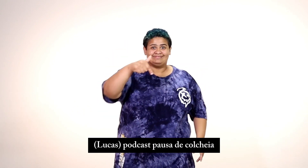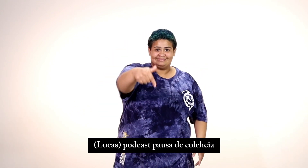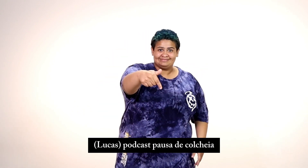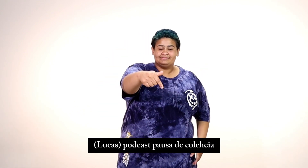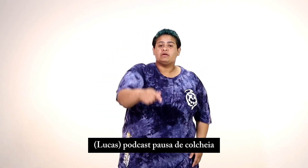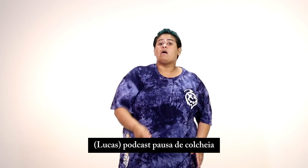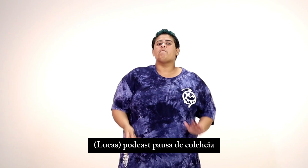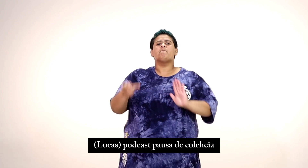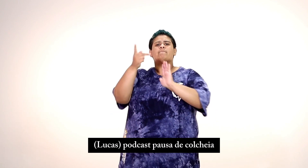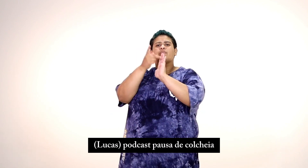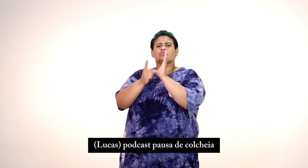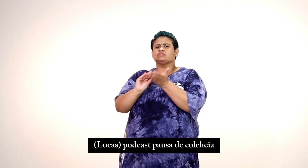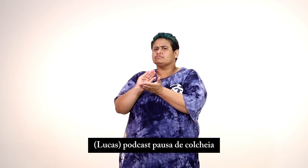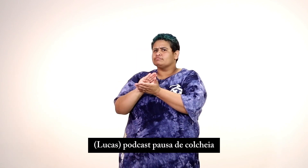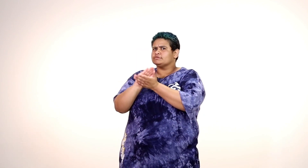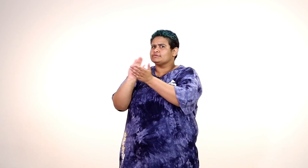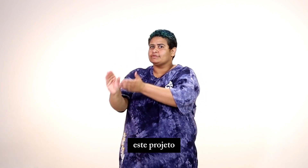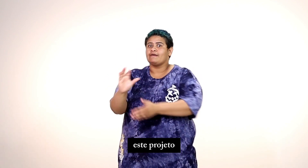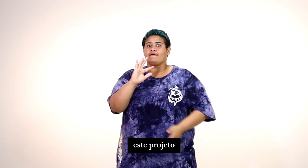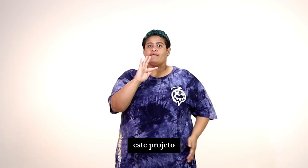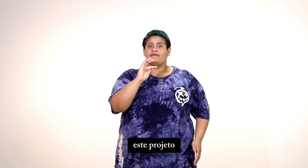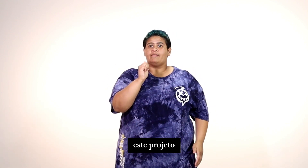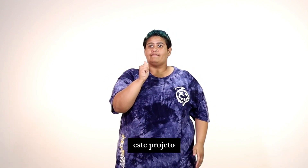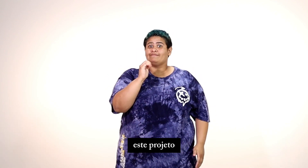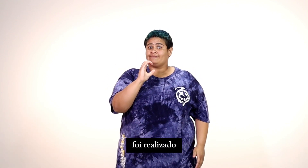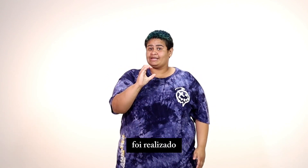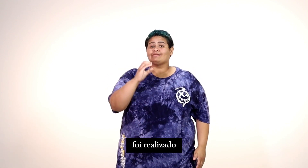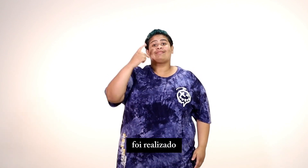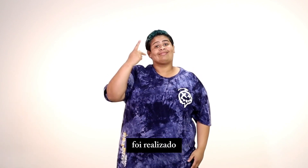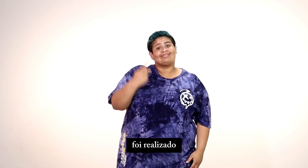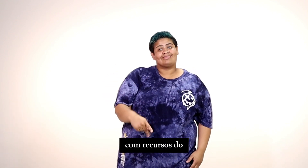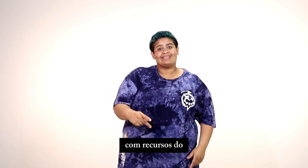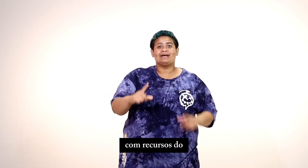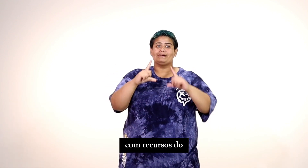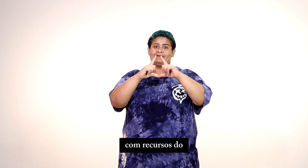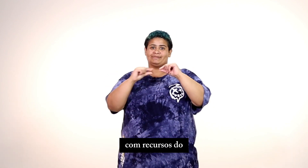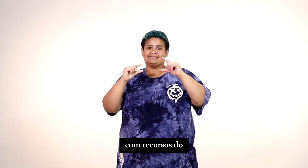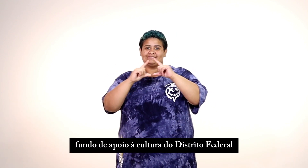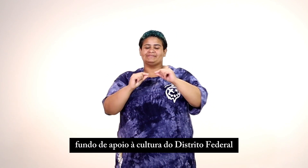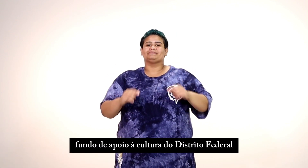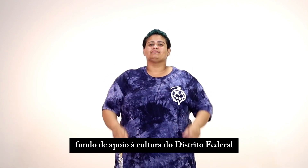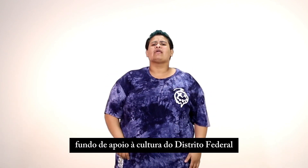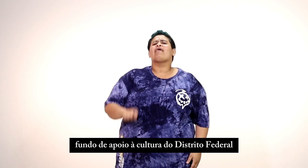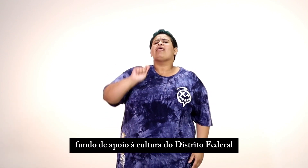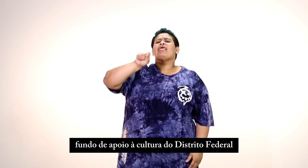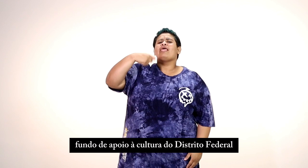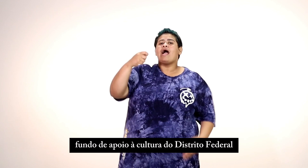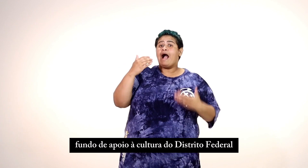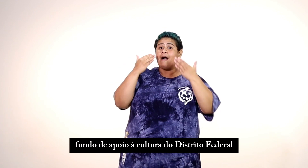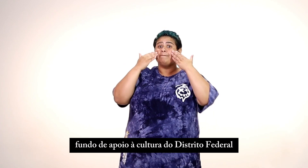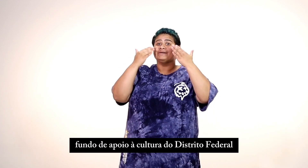Podcast Pausa de Cocheia. Este projeto foi realizado com recursos do Fundo de Apoio à Cultura do Distrito